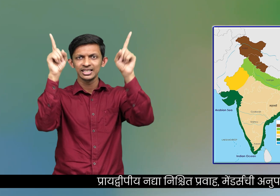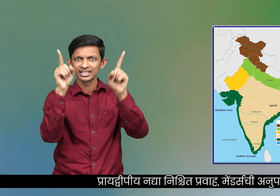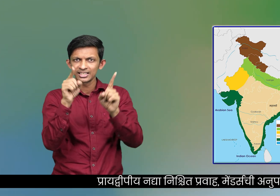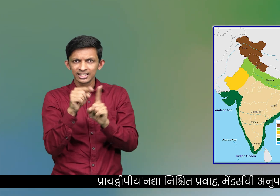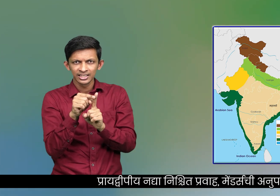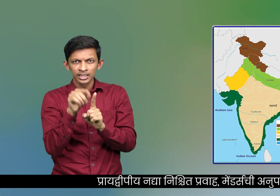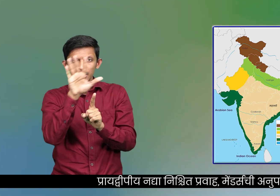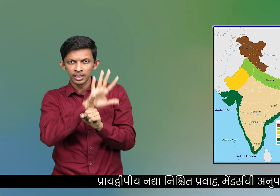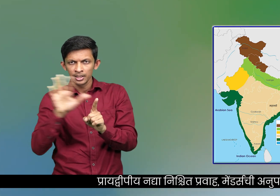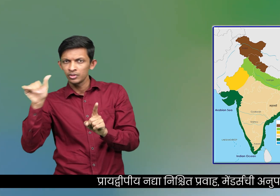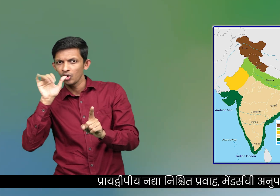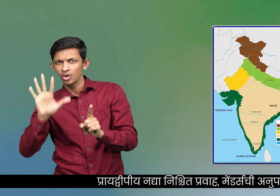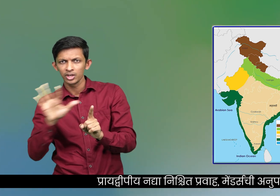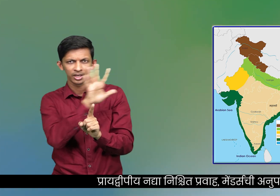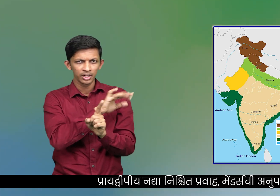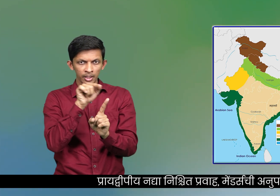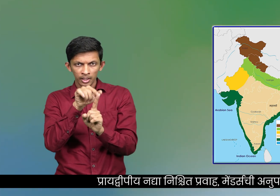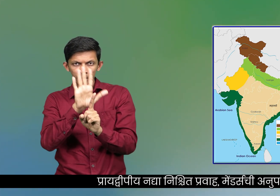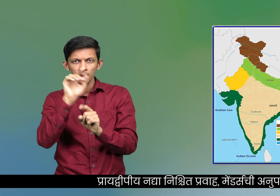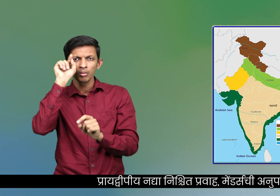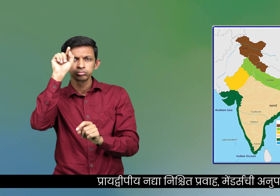प्रायद्वीपीय नद्या निश्चित प्रवाह, मेंडर्स अनुपस्थिती